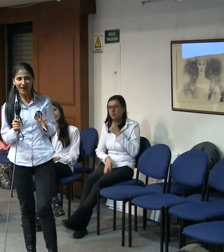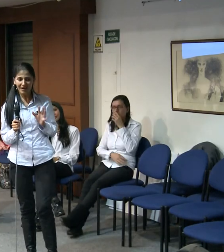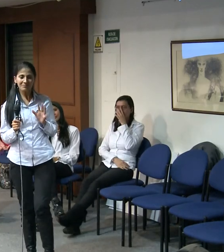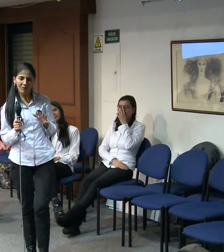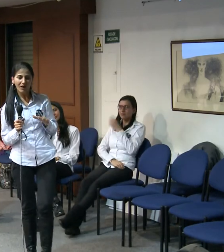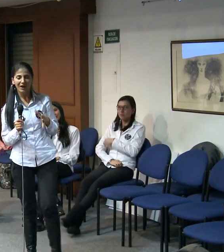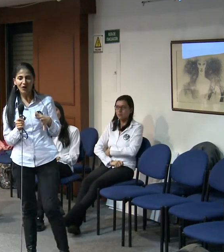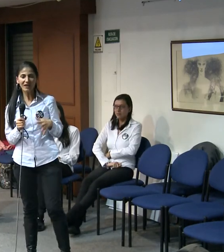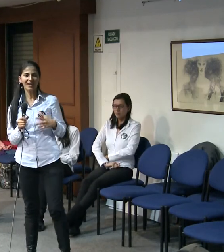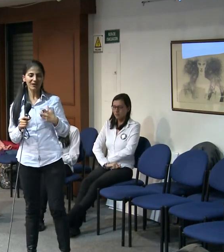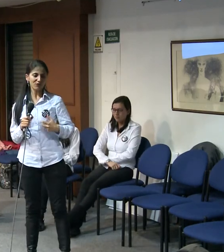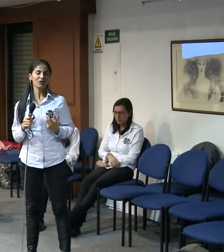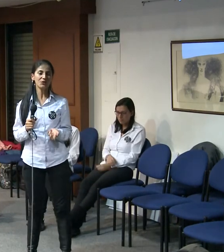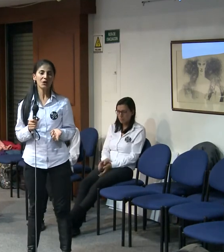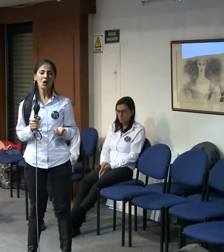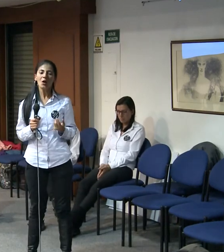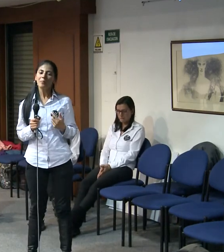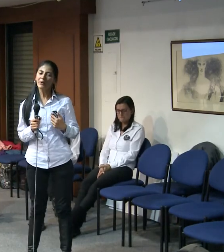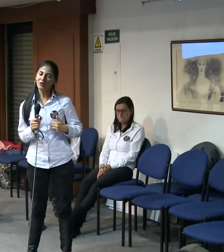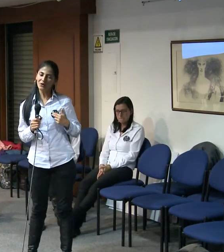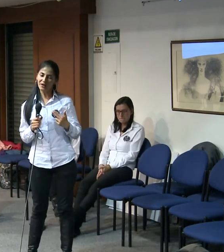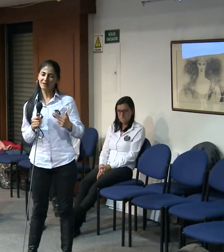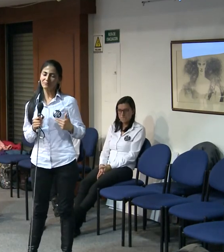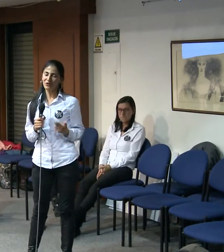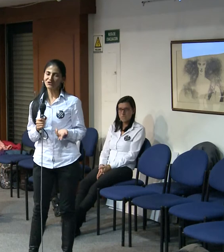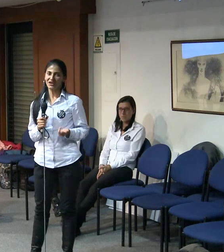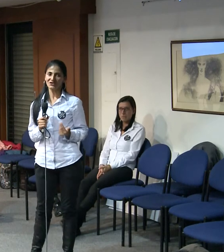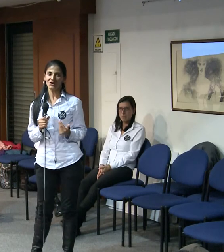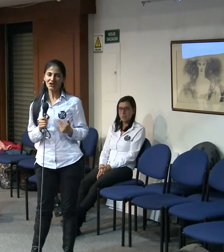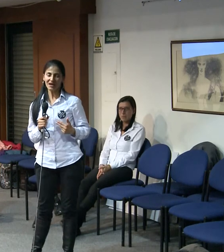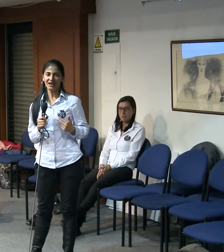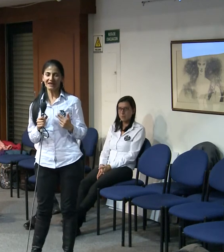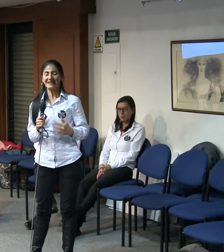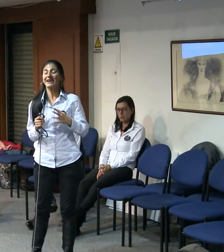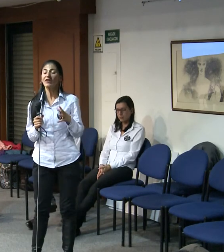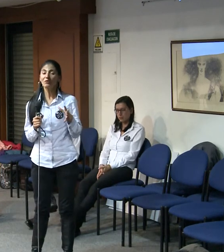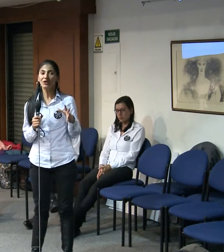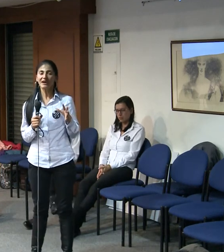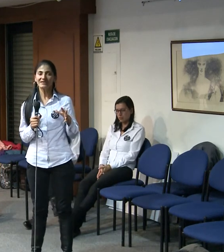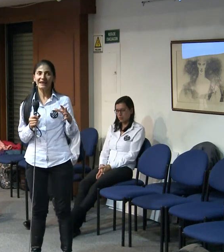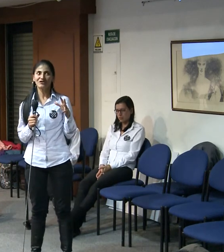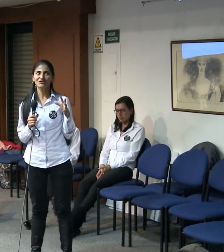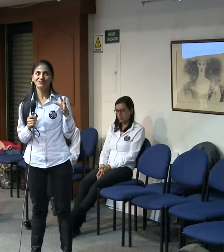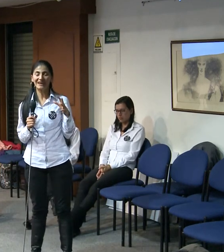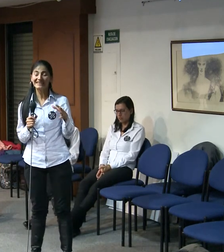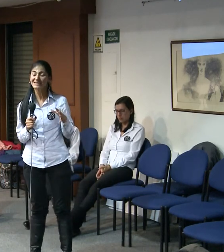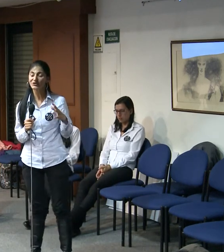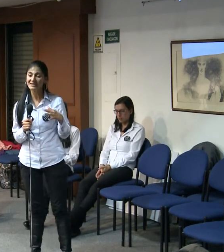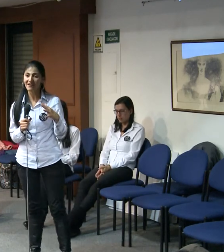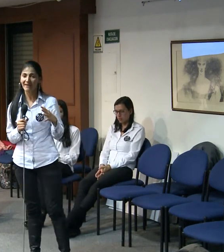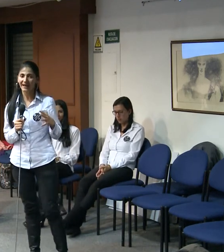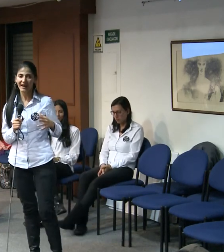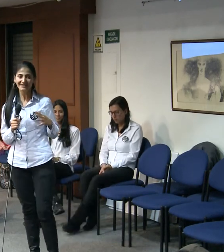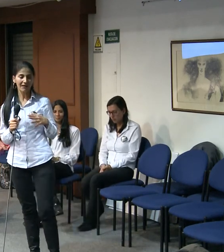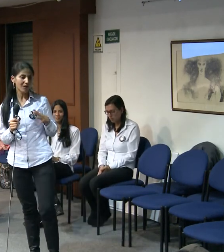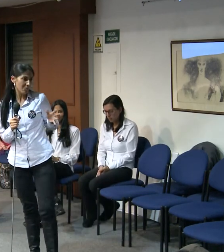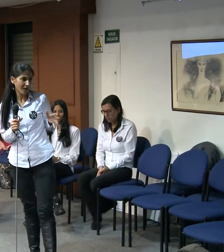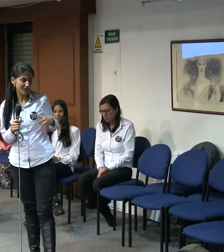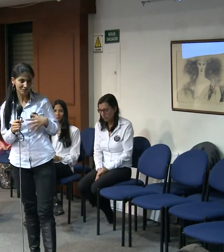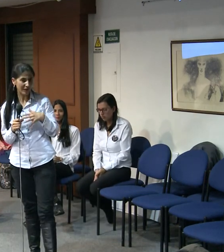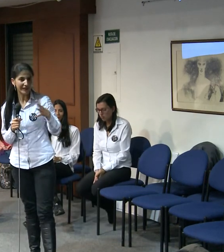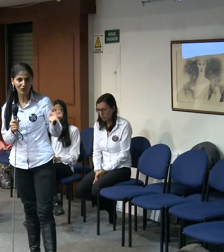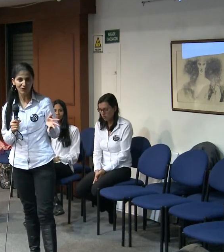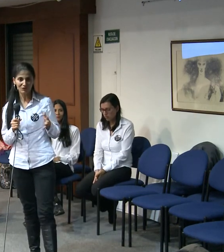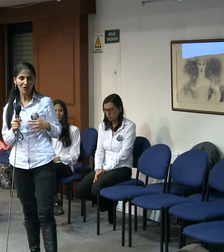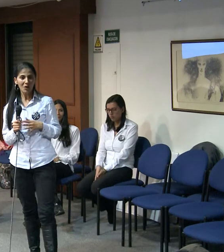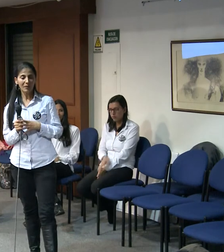tuvimos una poca acogida y fue duro, pero con el proceso, los ejercicios que se llevaban acá estaban